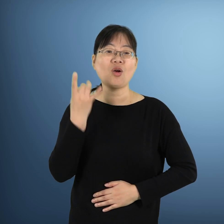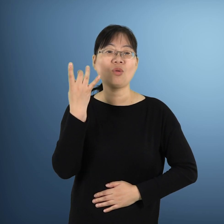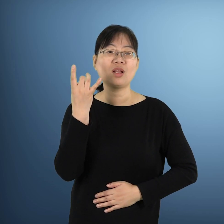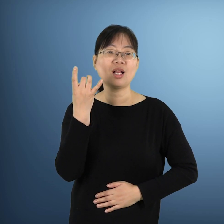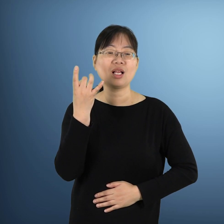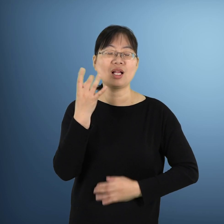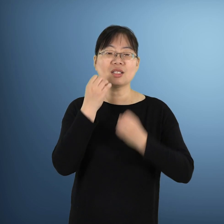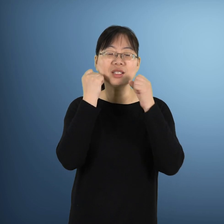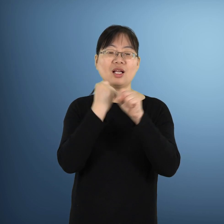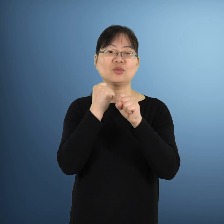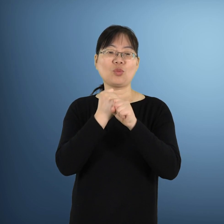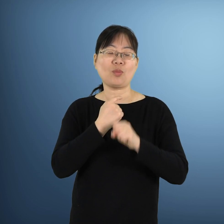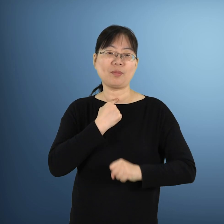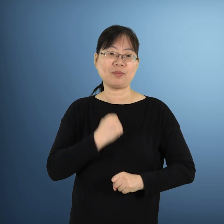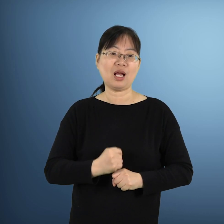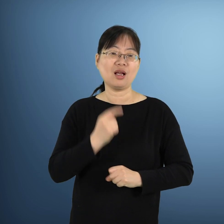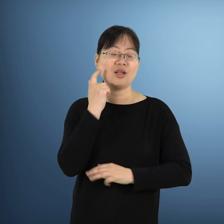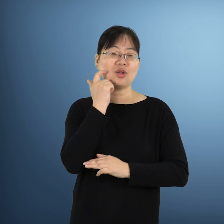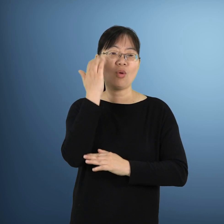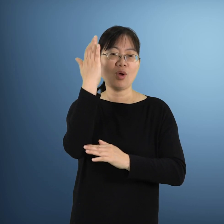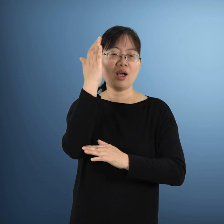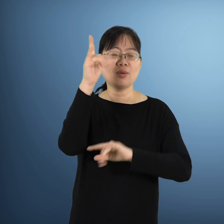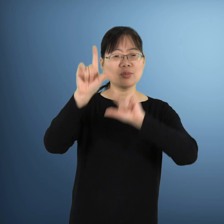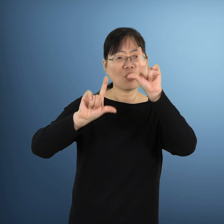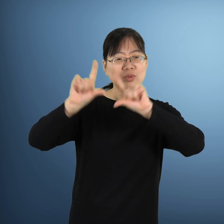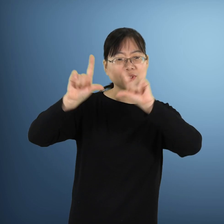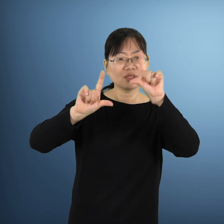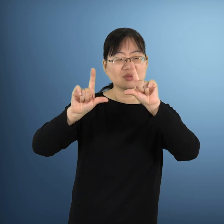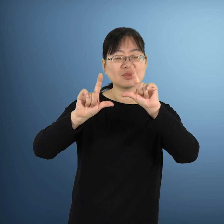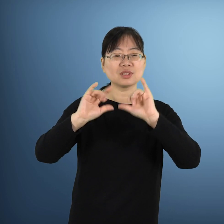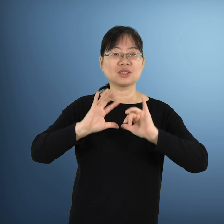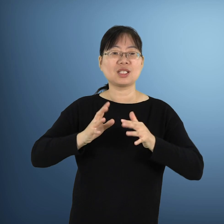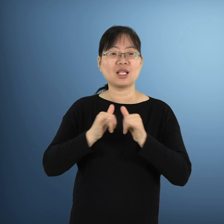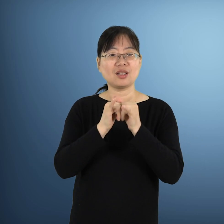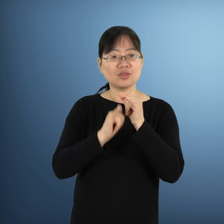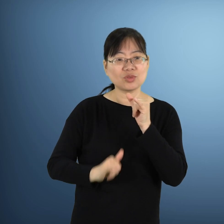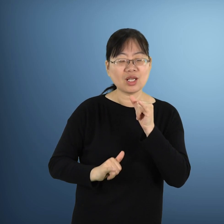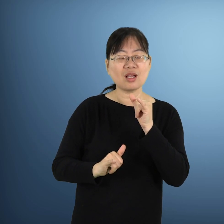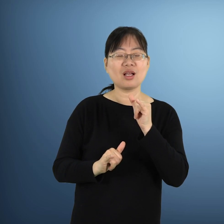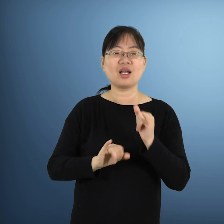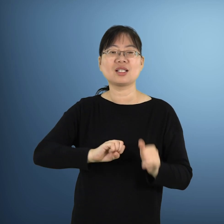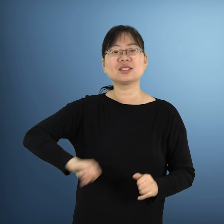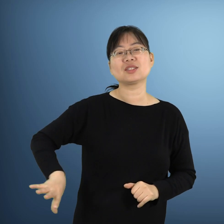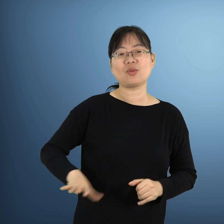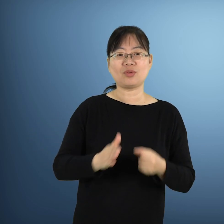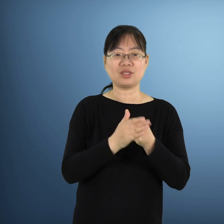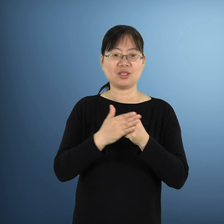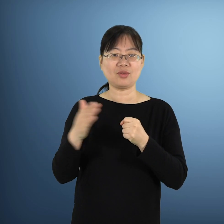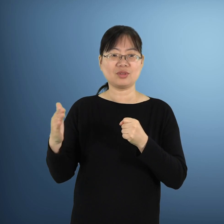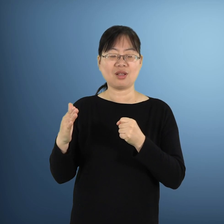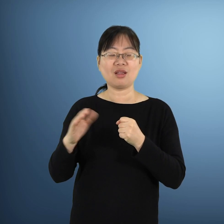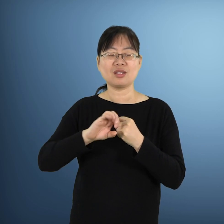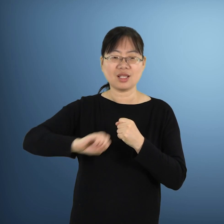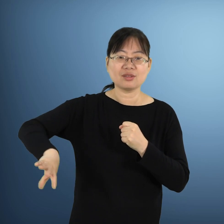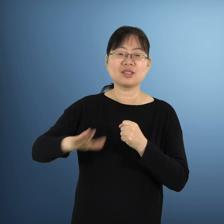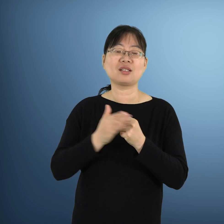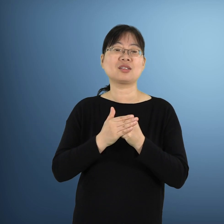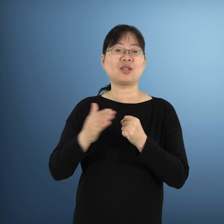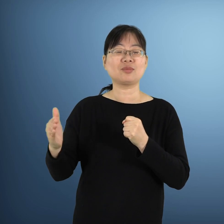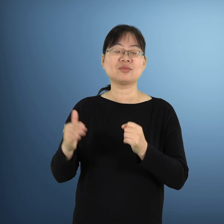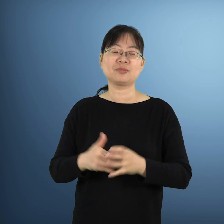원래 창조했던 영광스러운 모습을 인류가 잃어버린 겁니다. 상실해버린